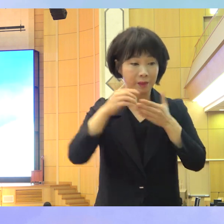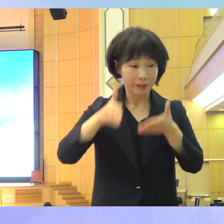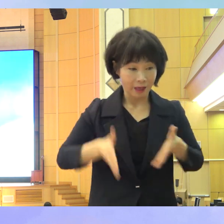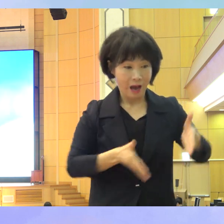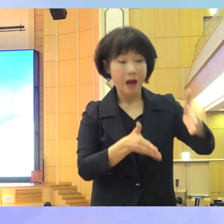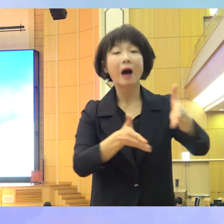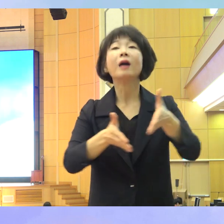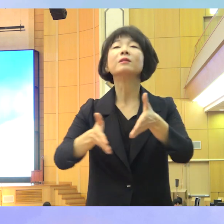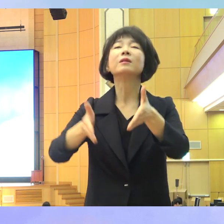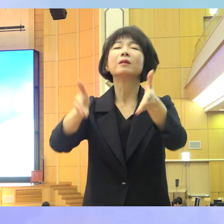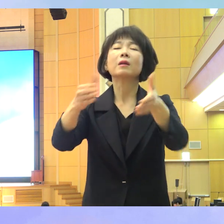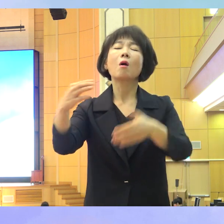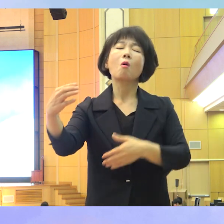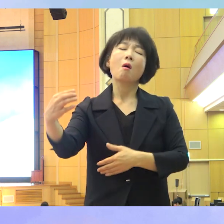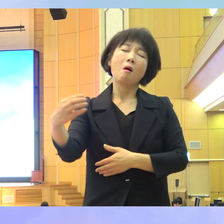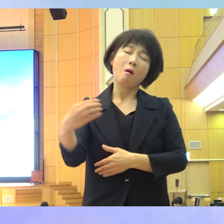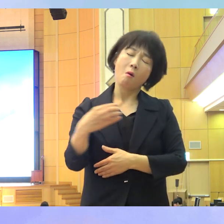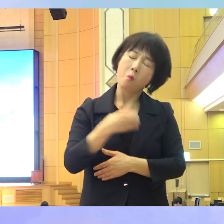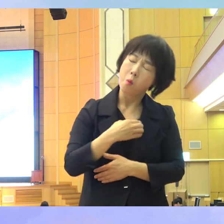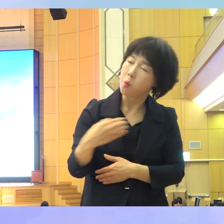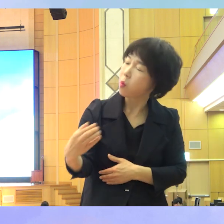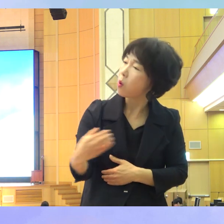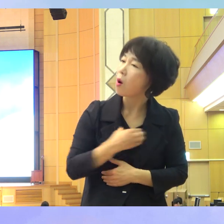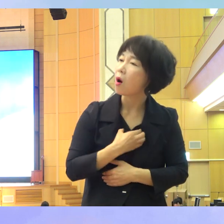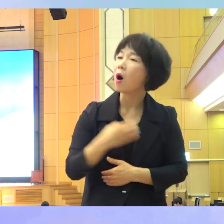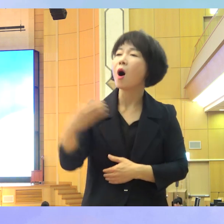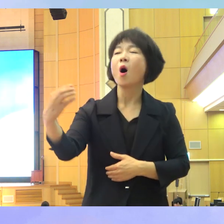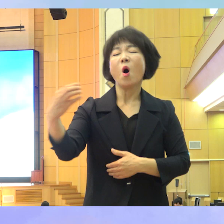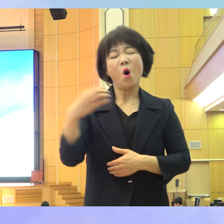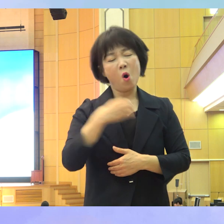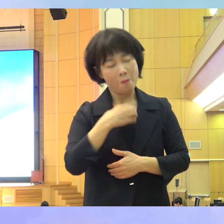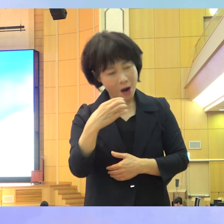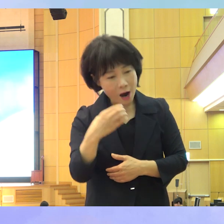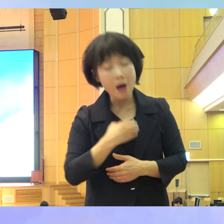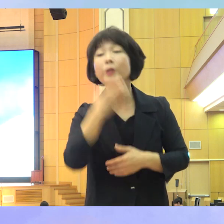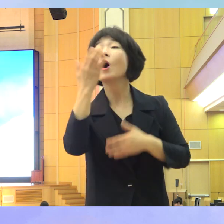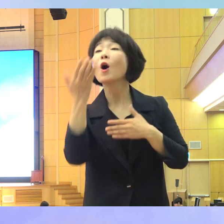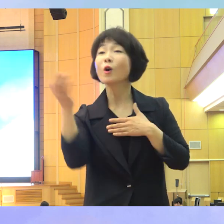이루리. 가는 길 거칠고